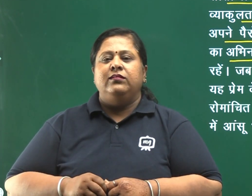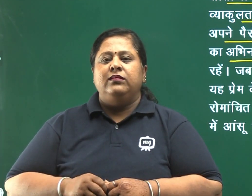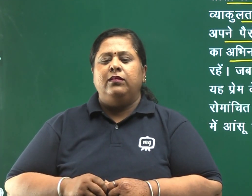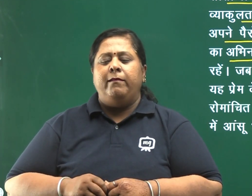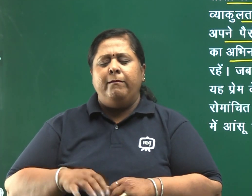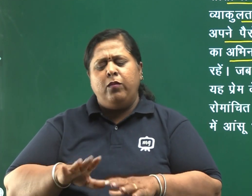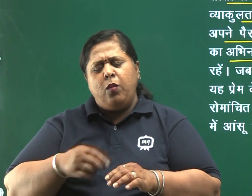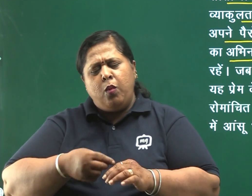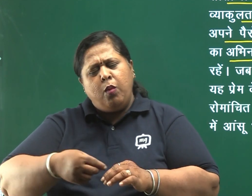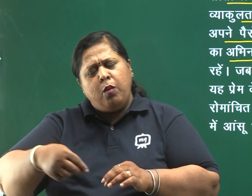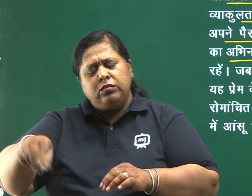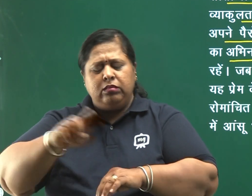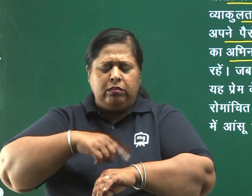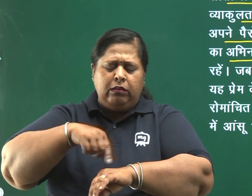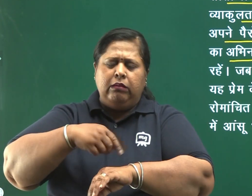बड़ी देर तक